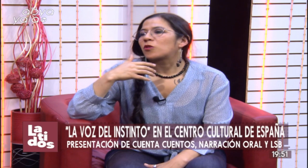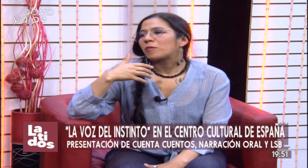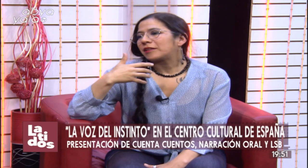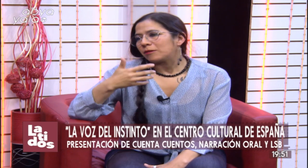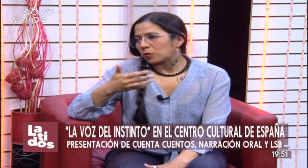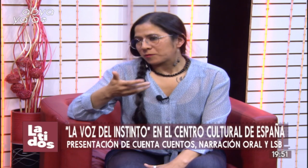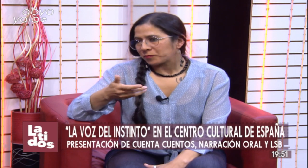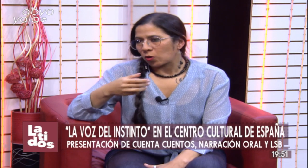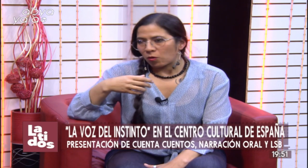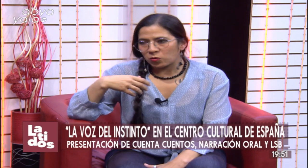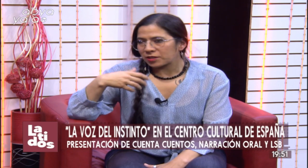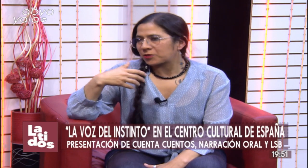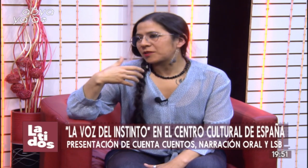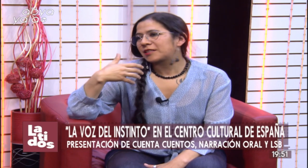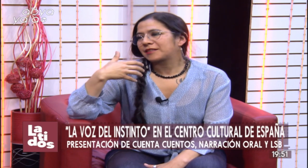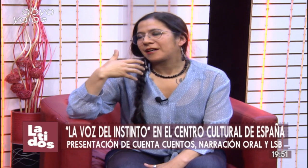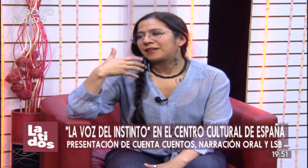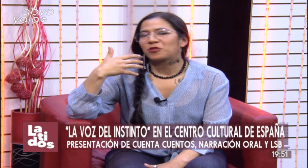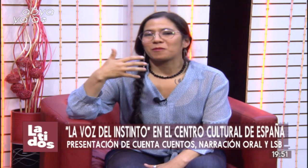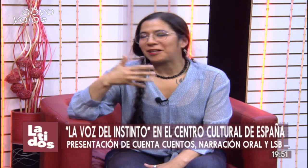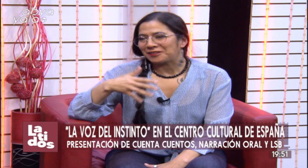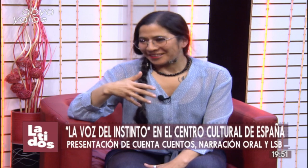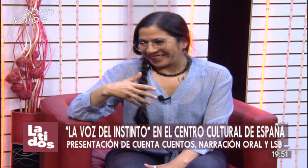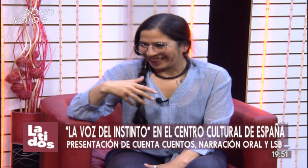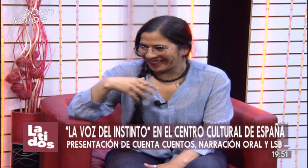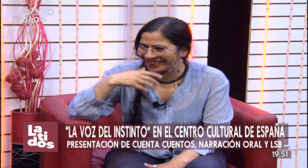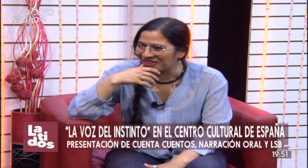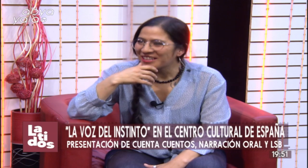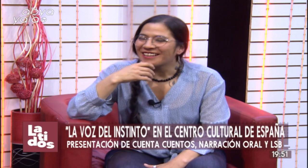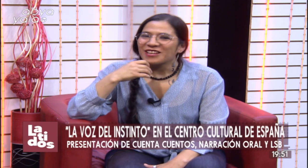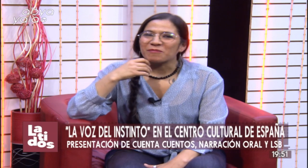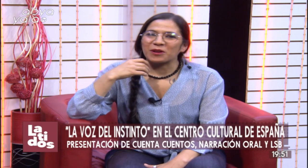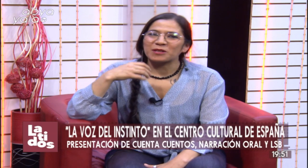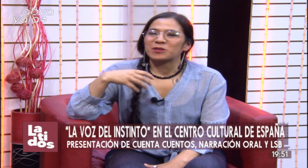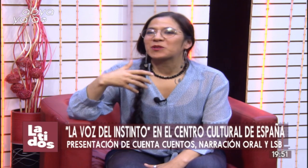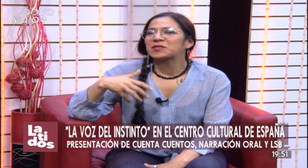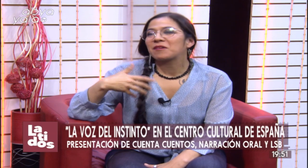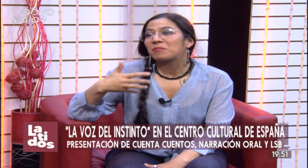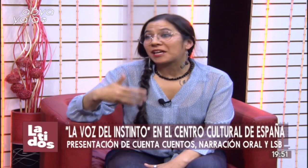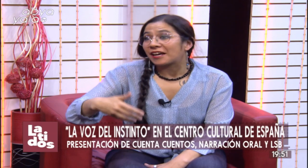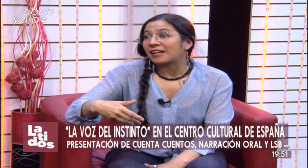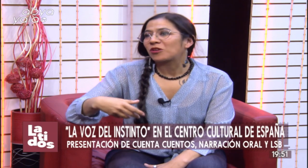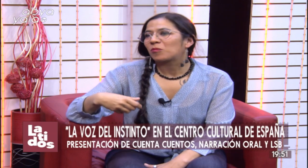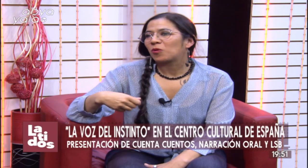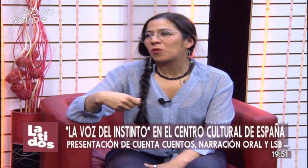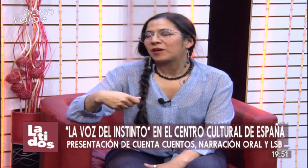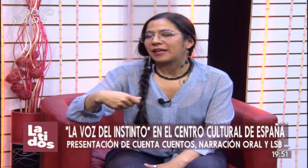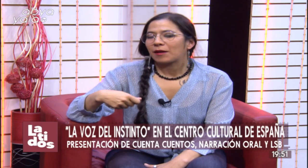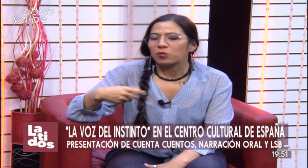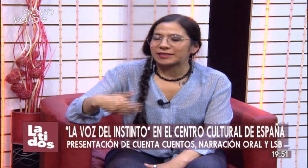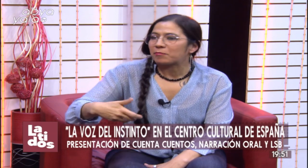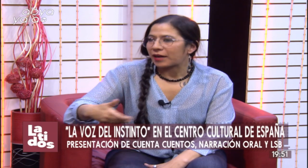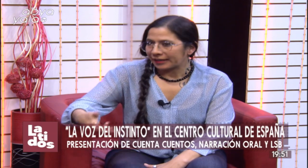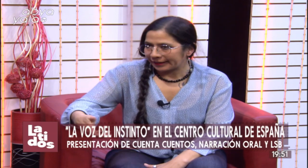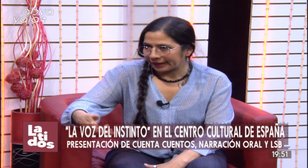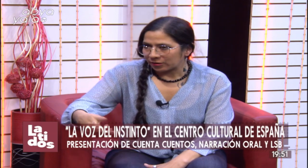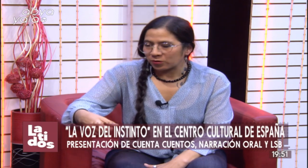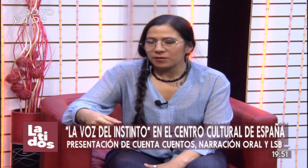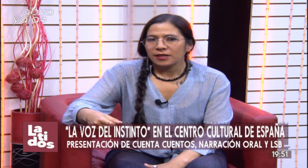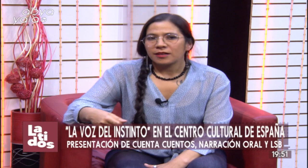normativos. Como en muchas cosas hay normas lindas, ¿no? Pero después no siempre hay como la puesta en práctica, ¿no? Sí